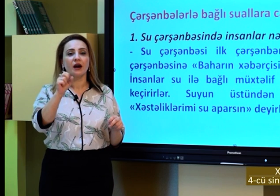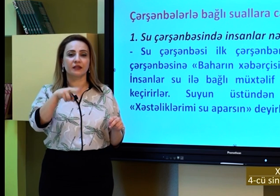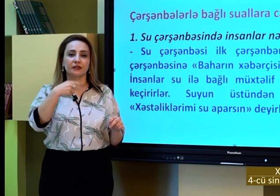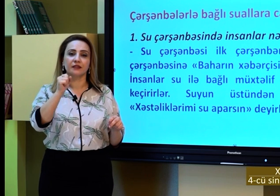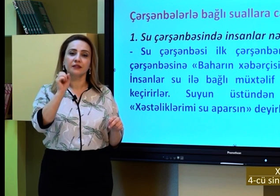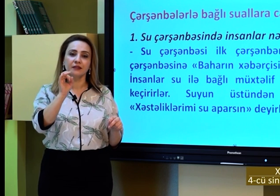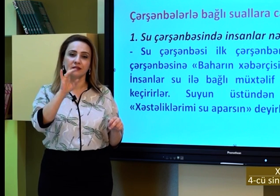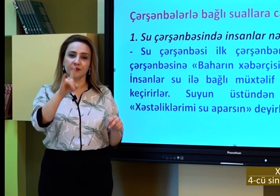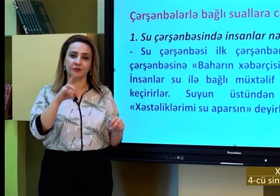baharın